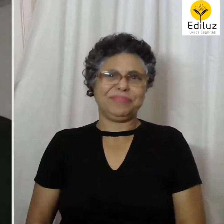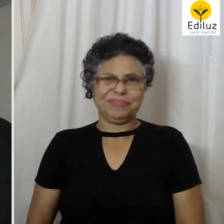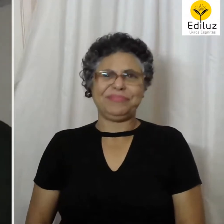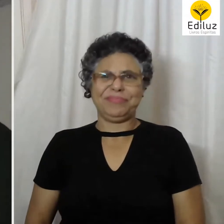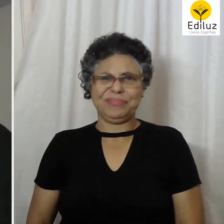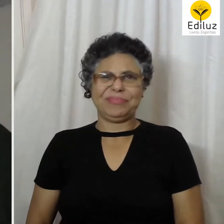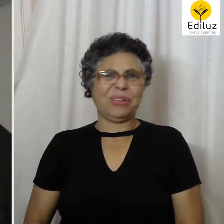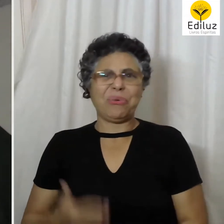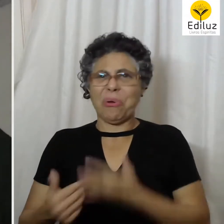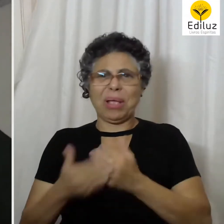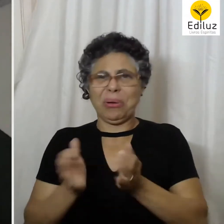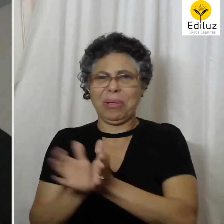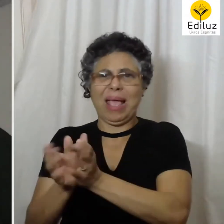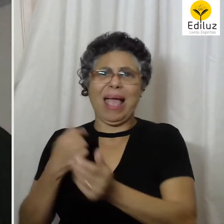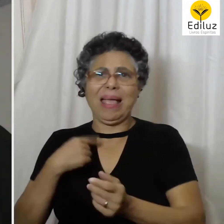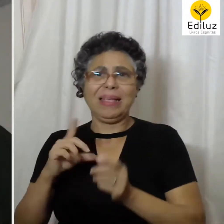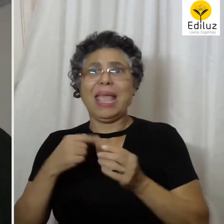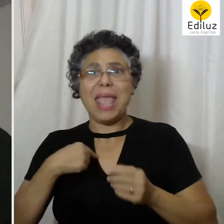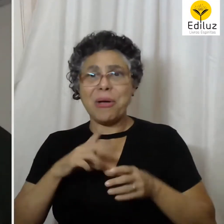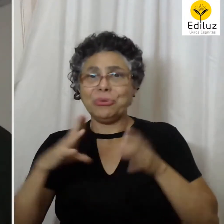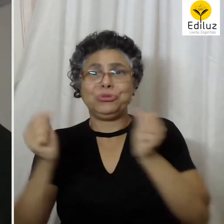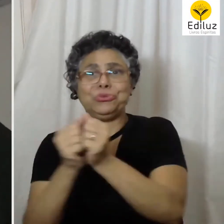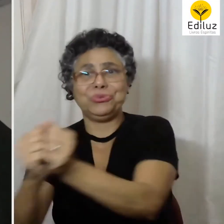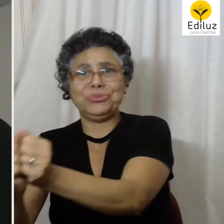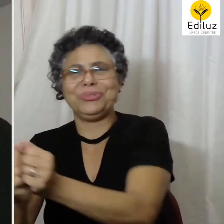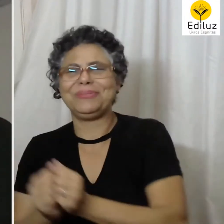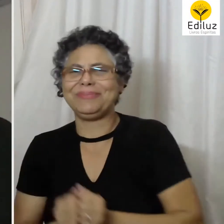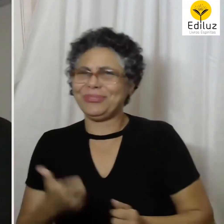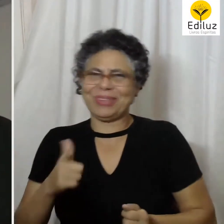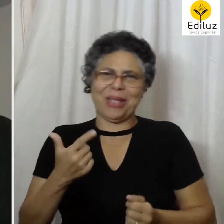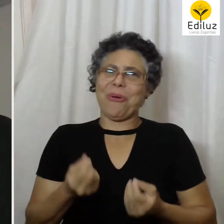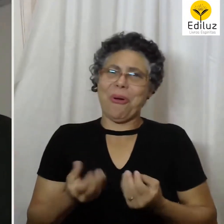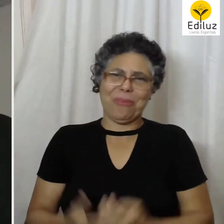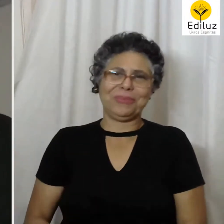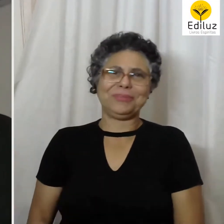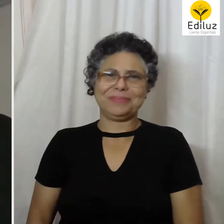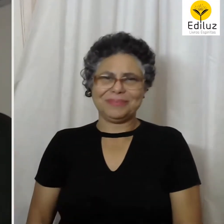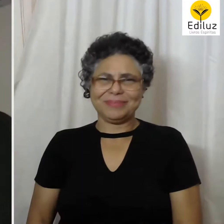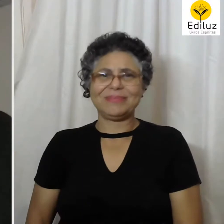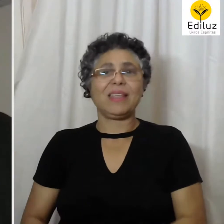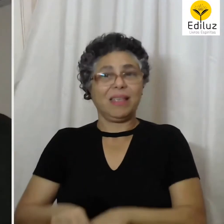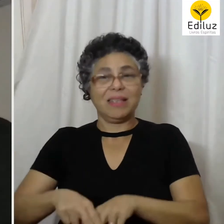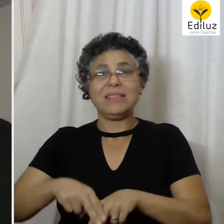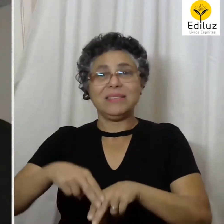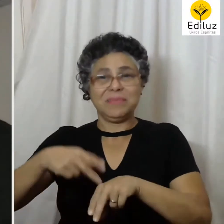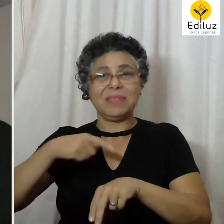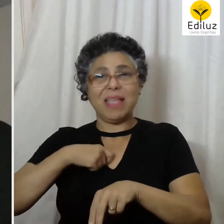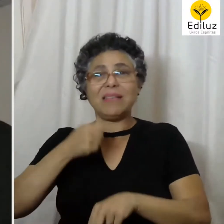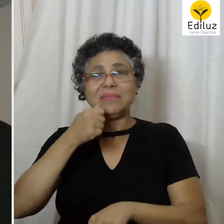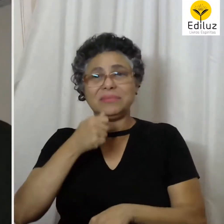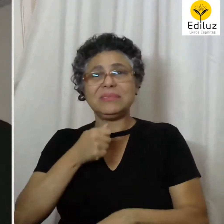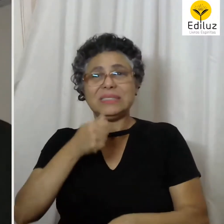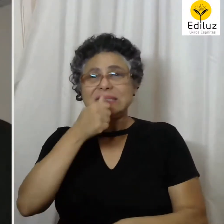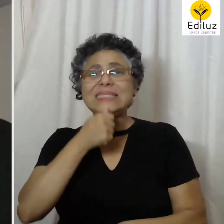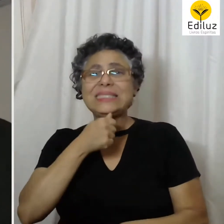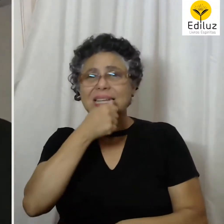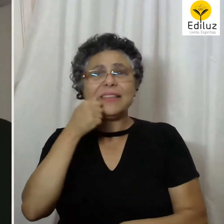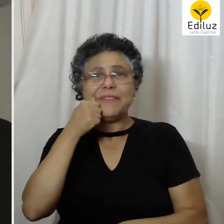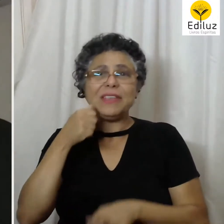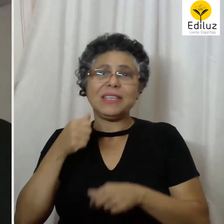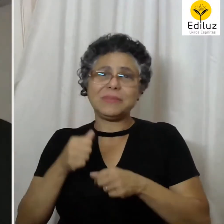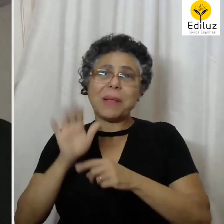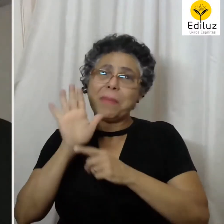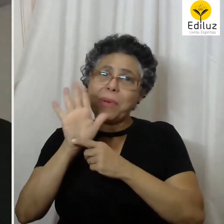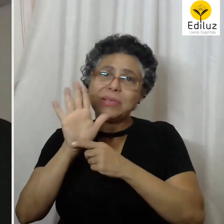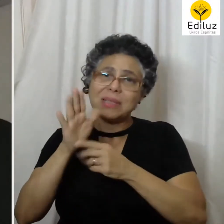atrás da gente mesmo, né? Então, assim, tem espíritos que fazem mesmo sacrifício para nos